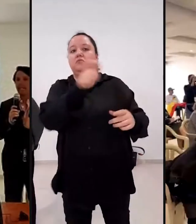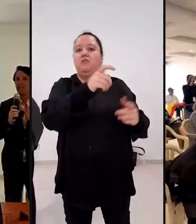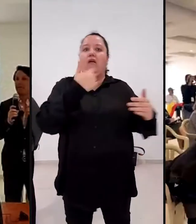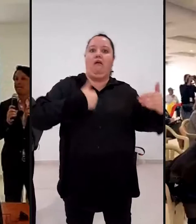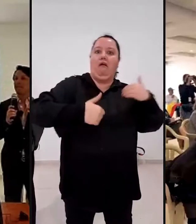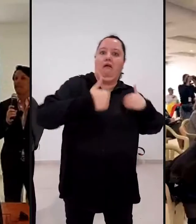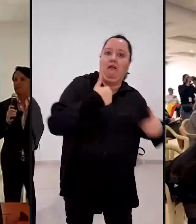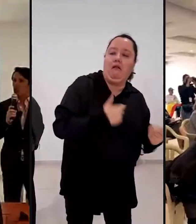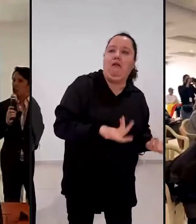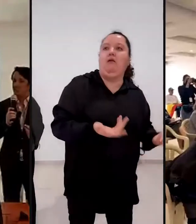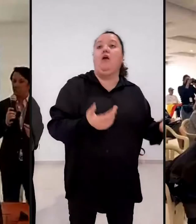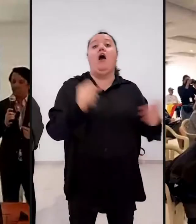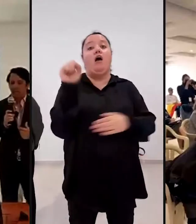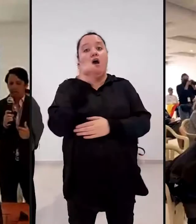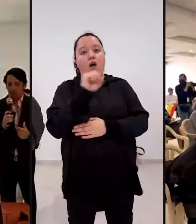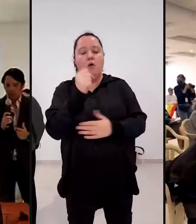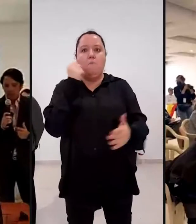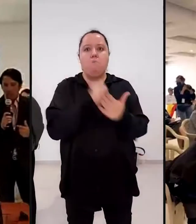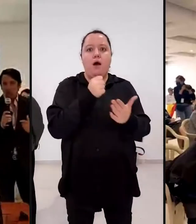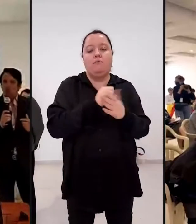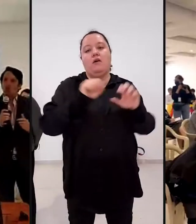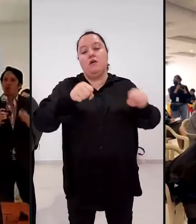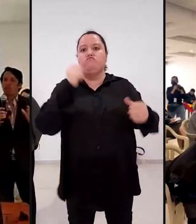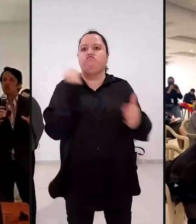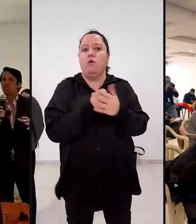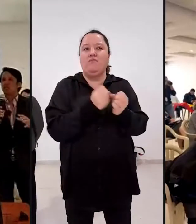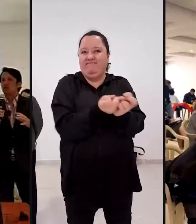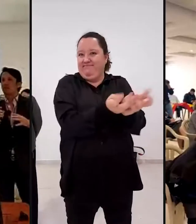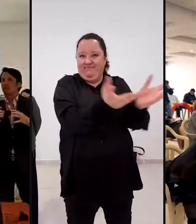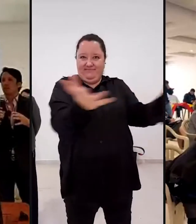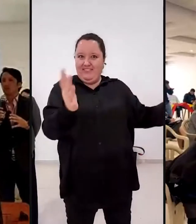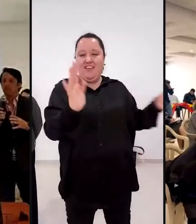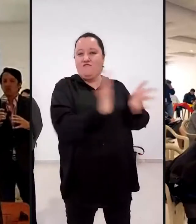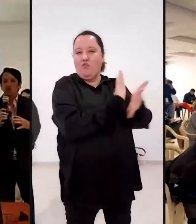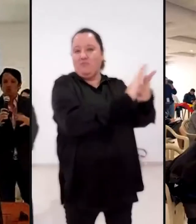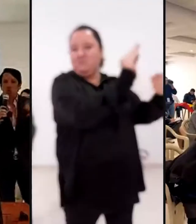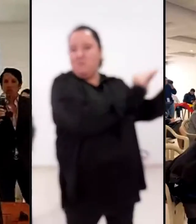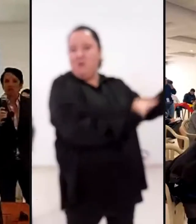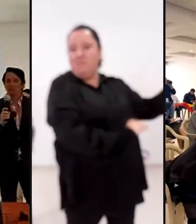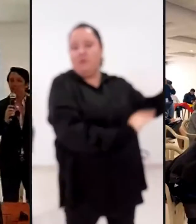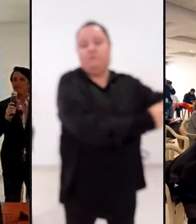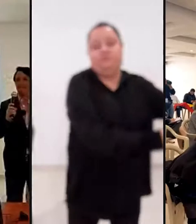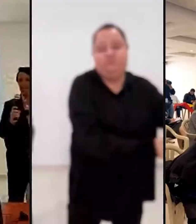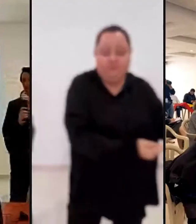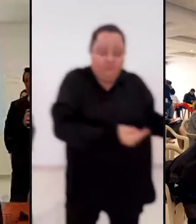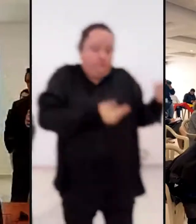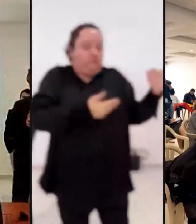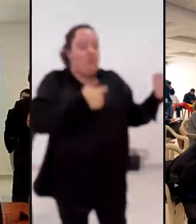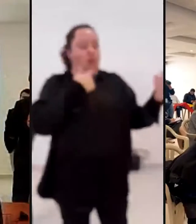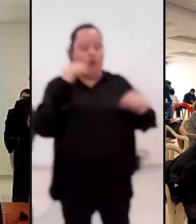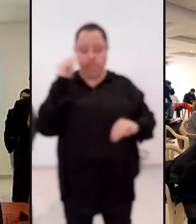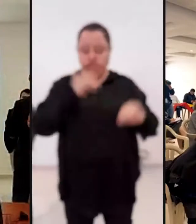también de vehículos con estados están conceptos estadísticos